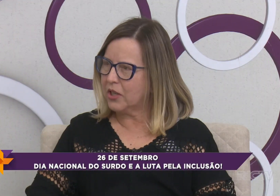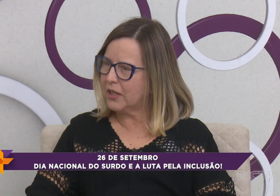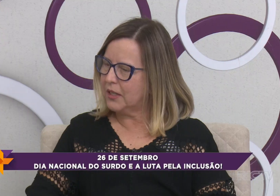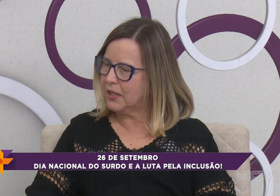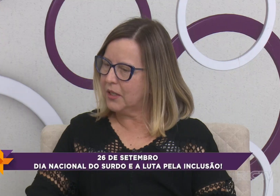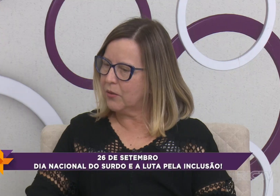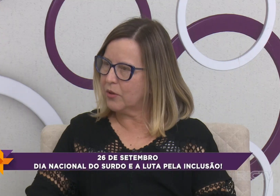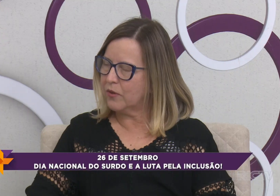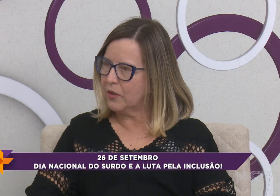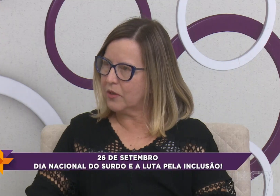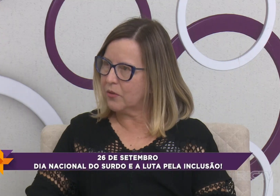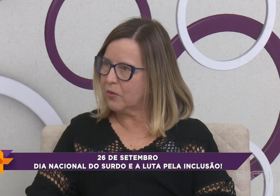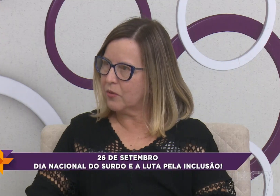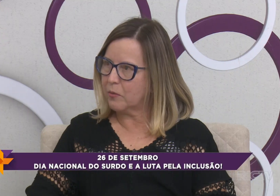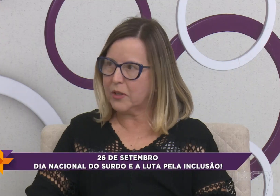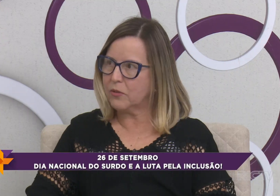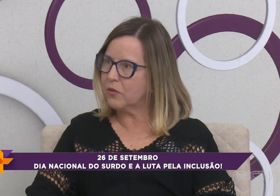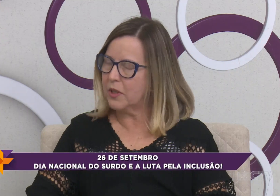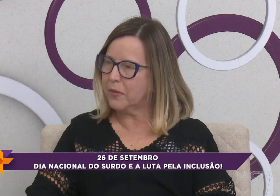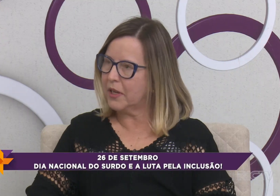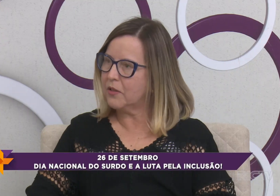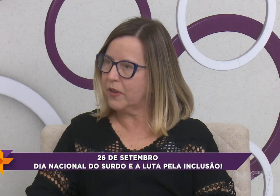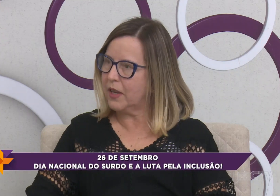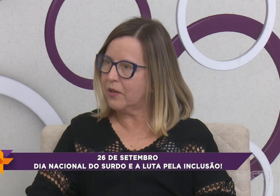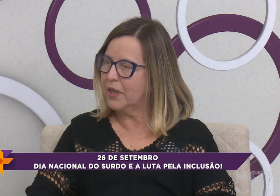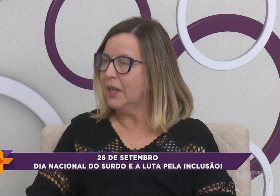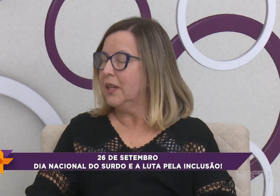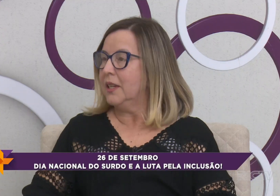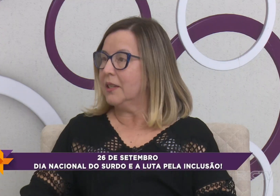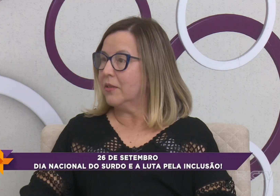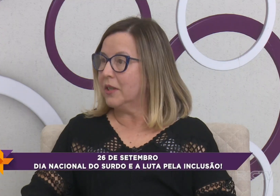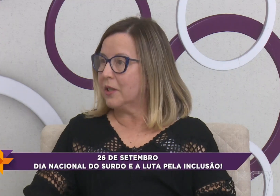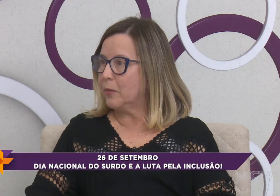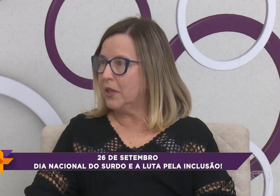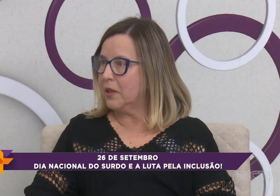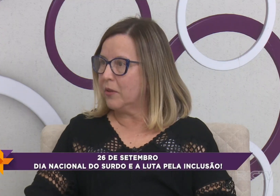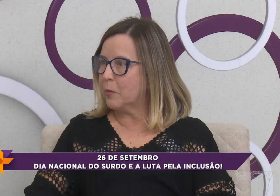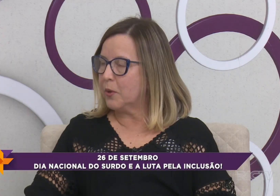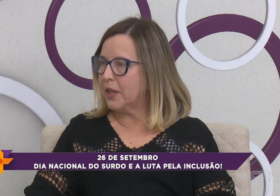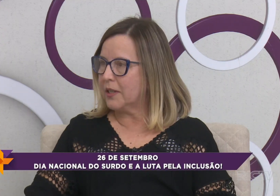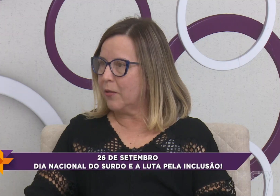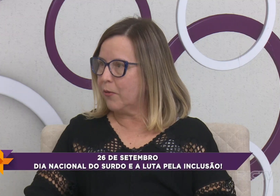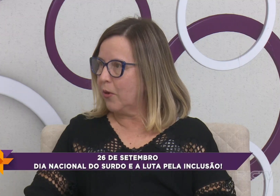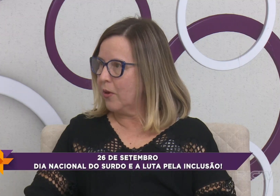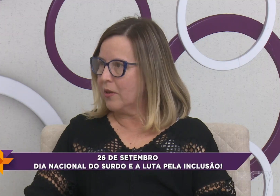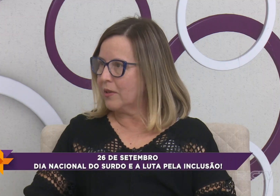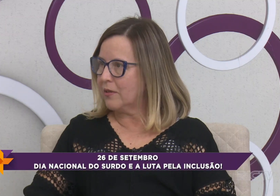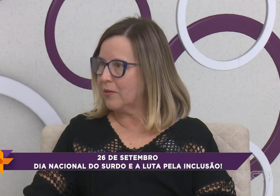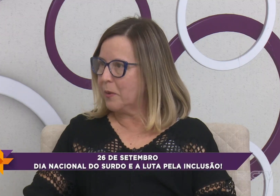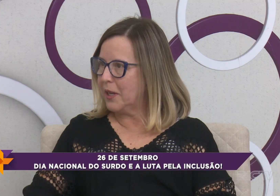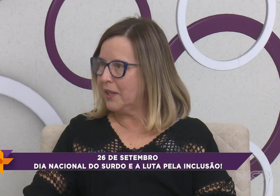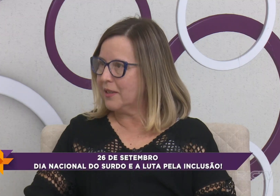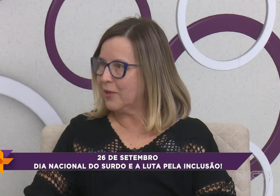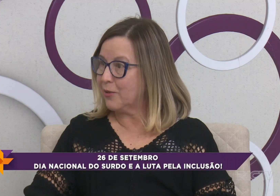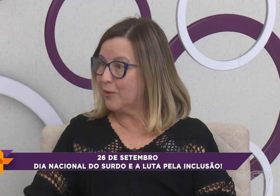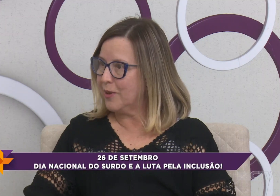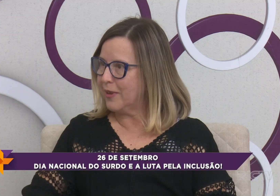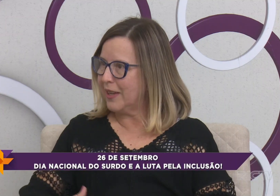Jataizinho, que os filhos são surdos, mas os demais falam. Então, eles são bilíngues, porque as avós, os parentes ajudam a